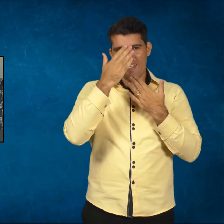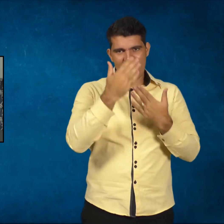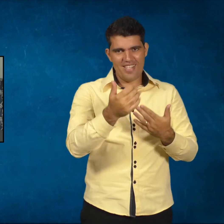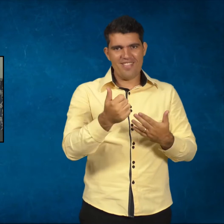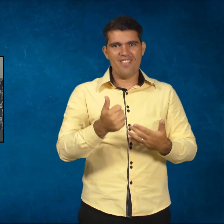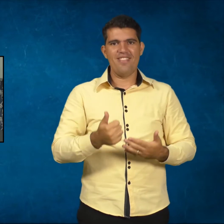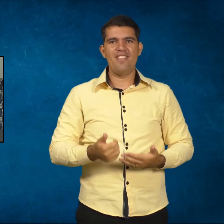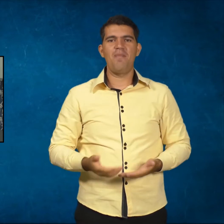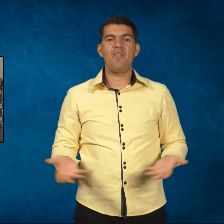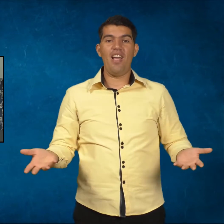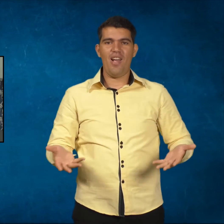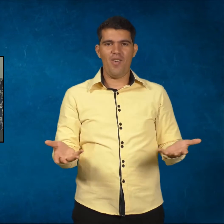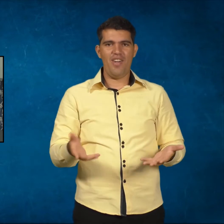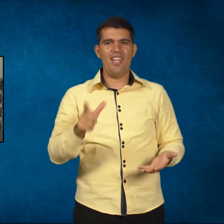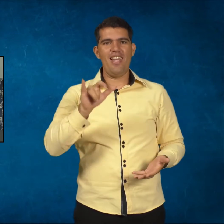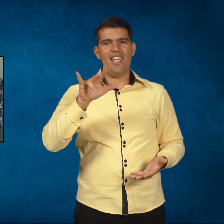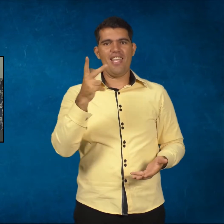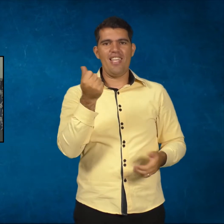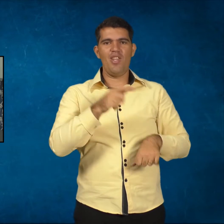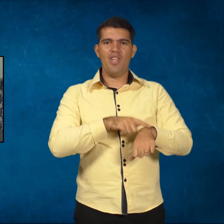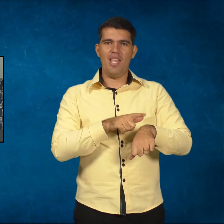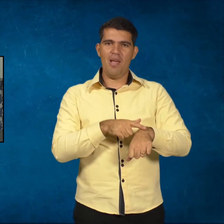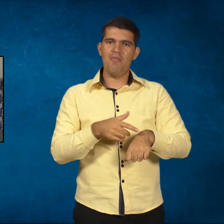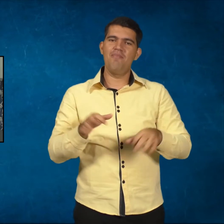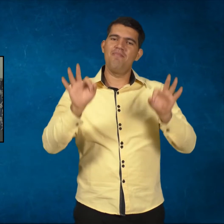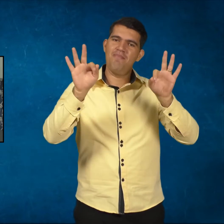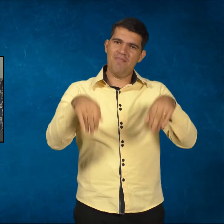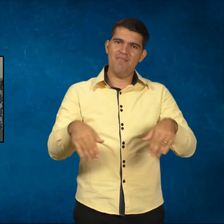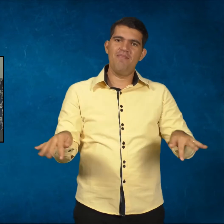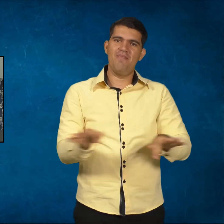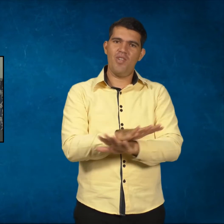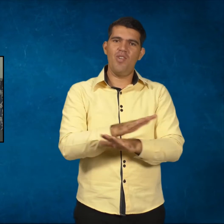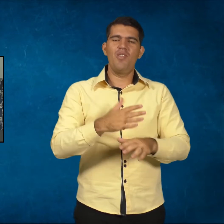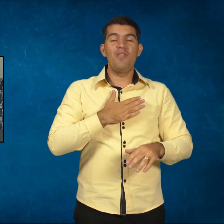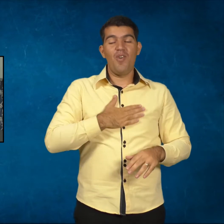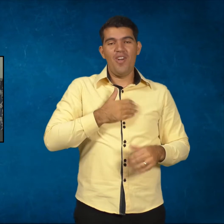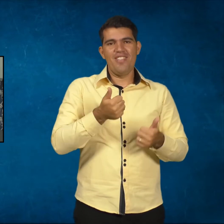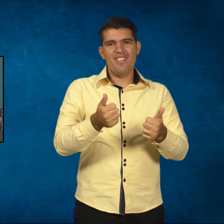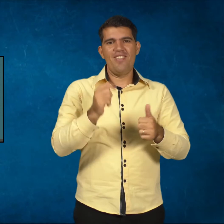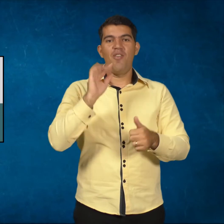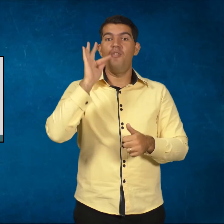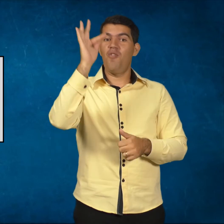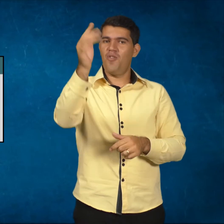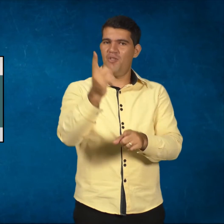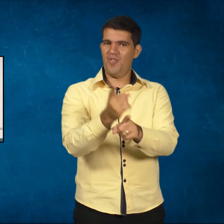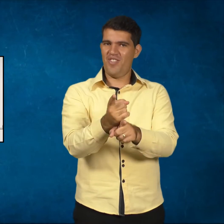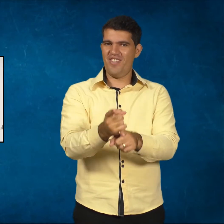obrigado, professora. O Linha do Tempo de hoje fica por aqui, esperamos que tenham gostado e até a nossa próxima edição.